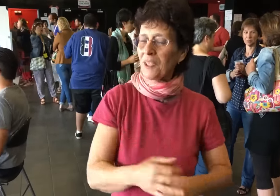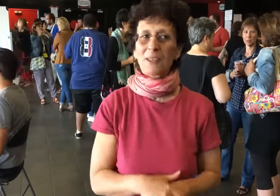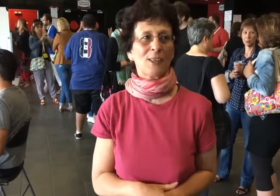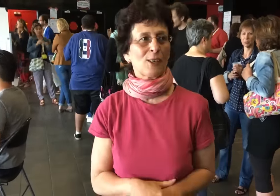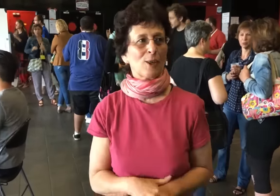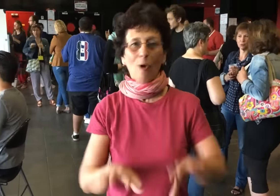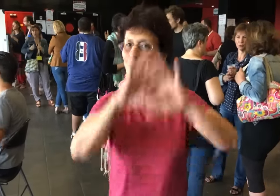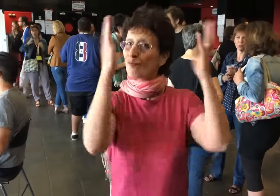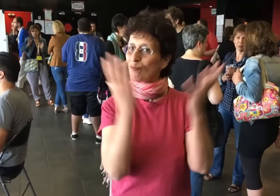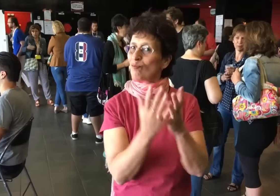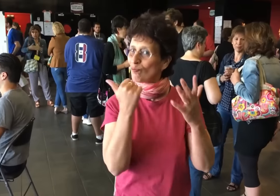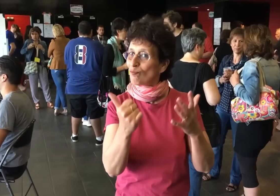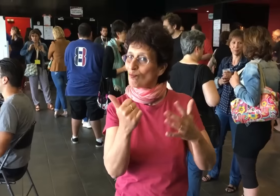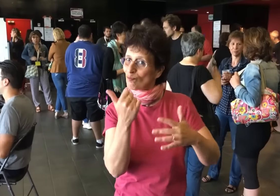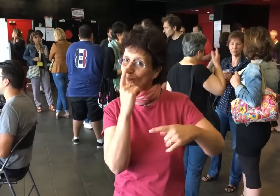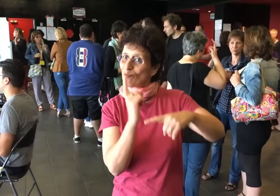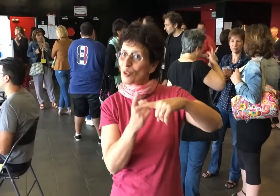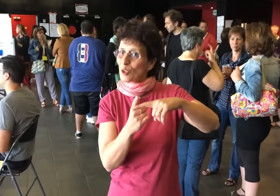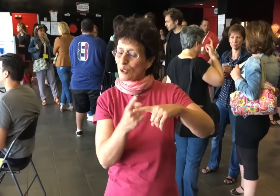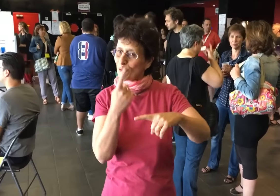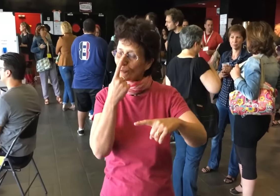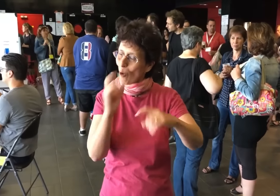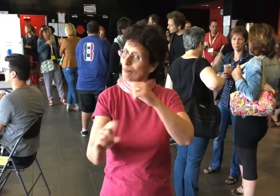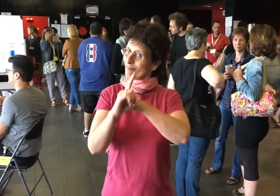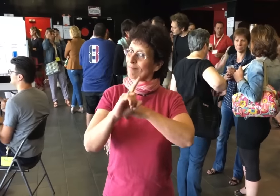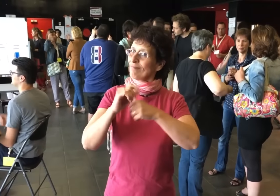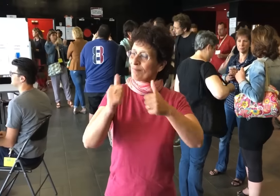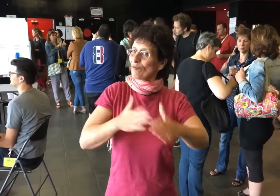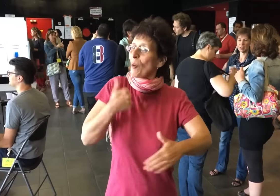Et dans l'ensemble, j'ai vraiment apprécié. C'est un film original et très positif.